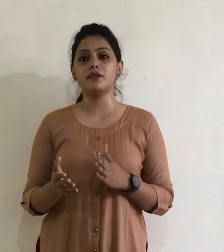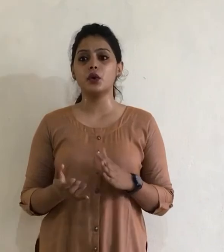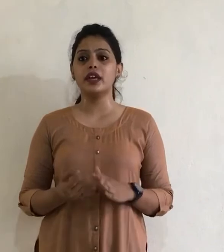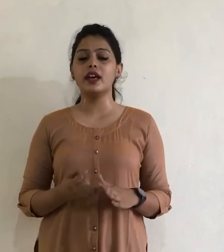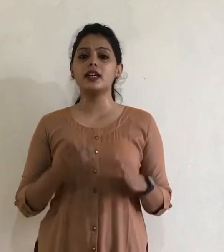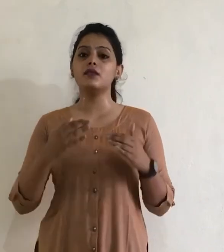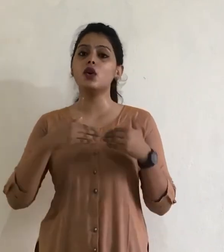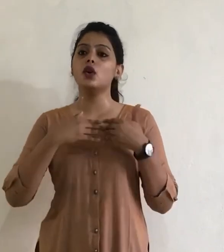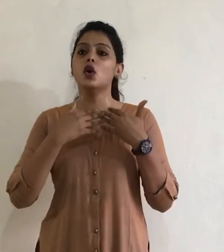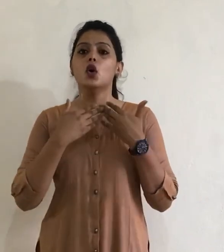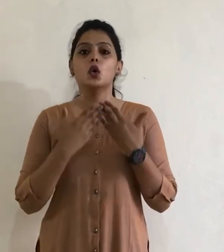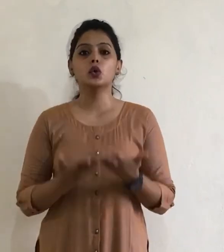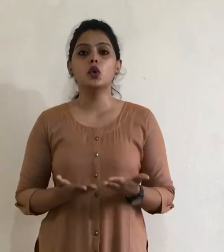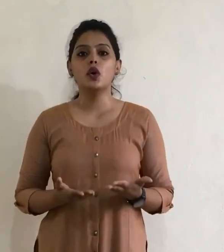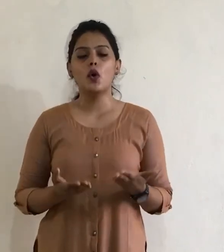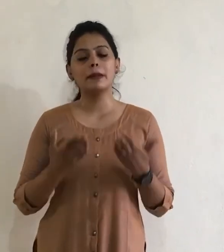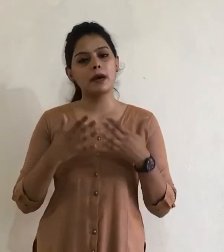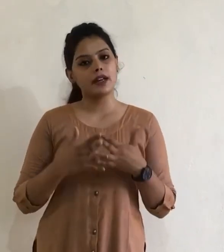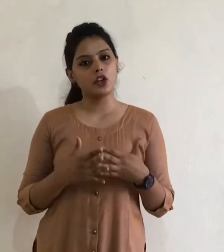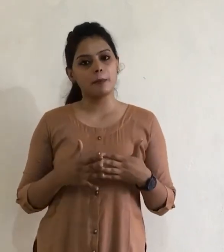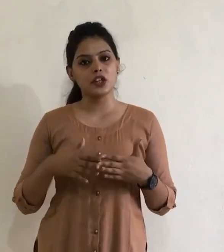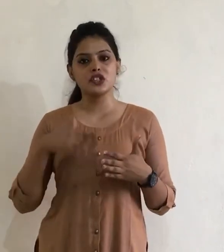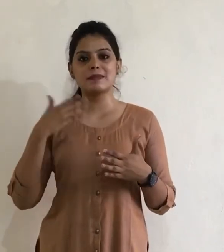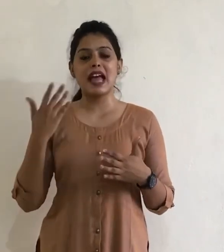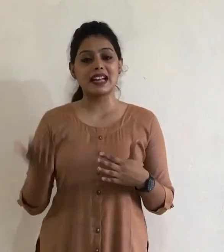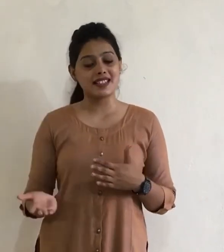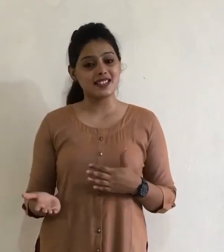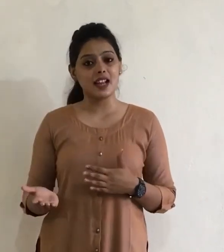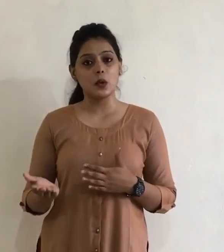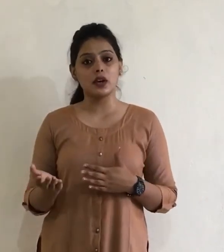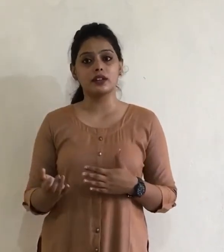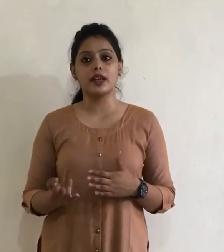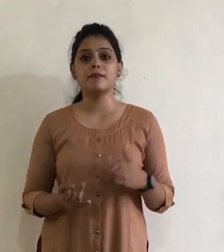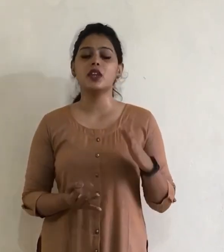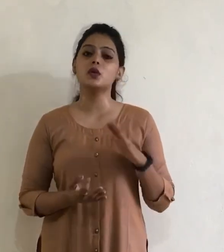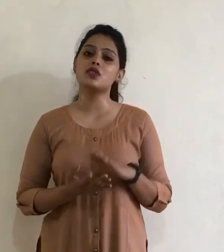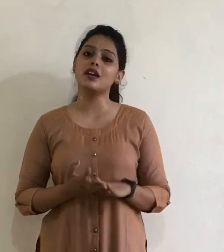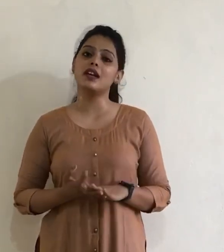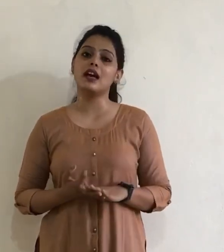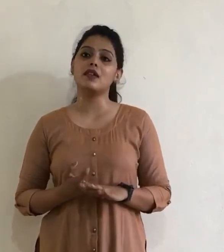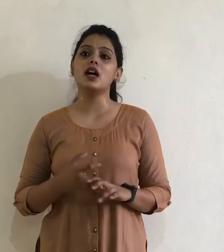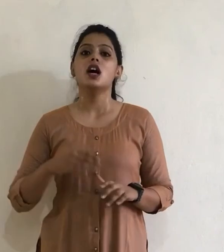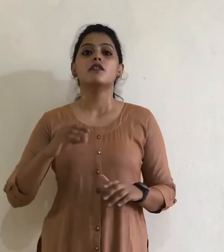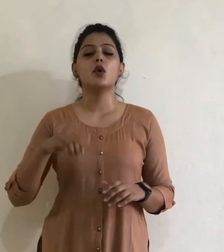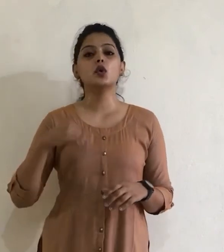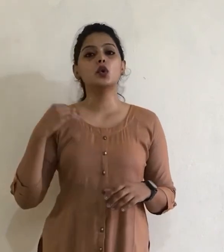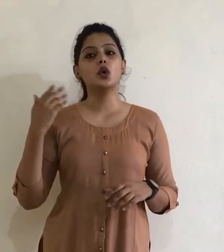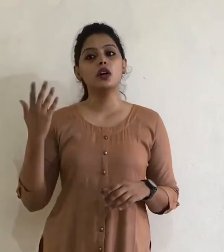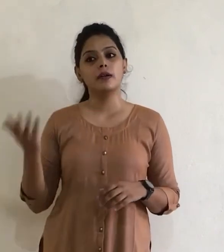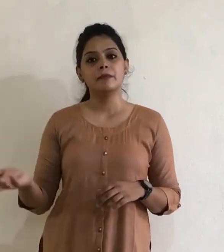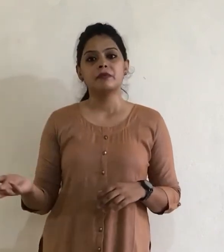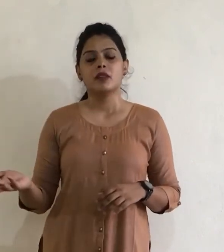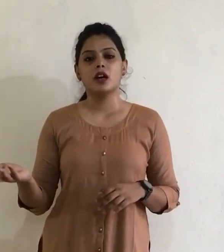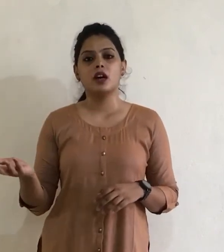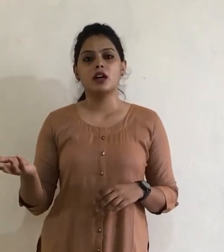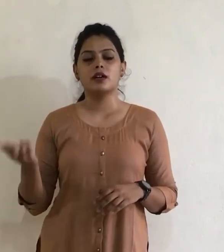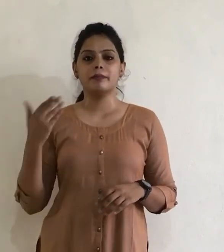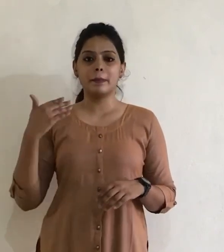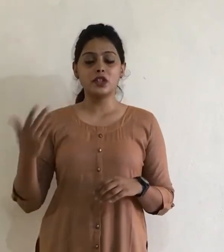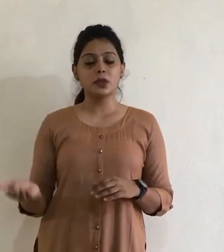वो ये है कि वो उनको open market operations में access allow करते हैं. उसके अलावा वो उनको membership